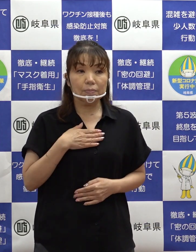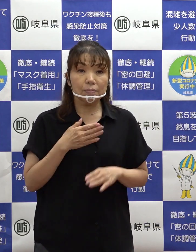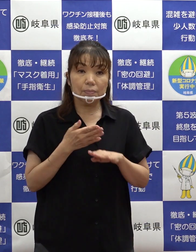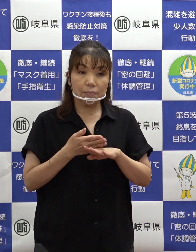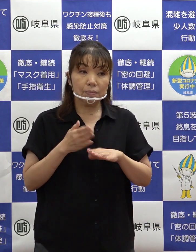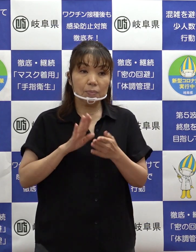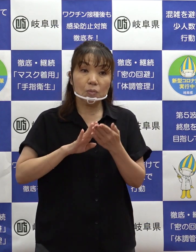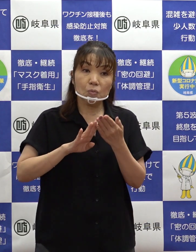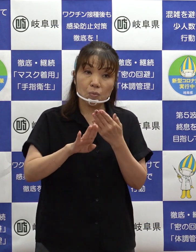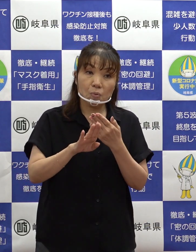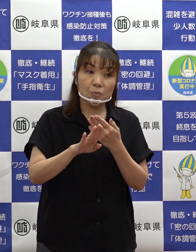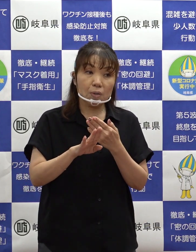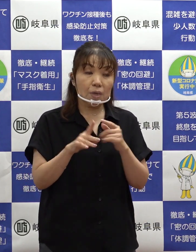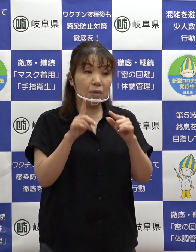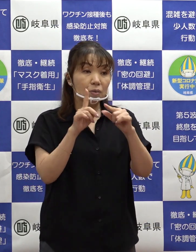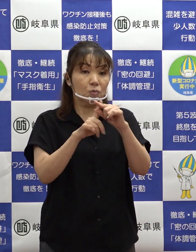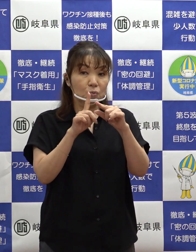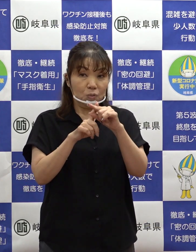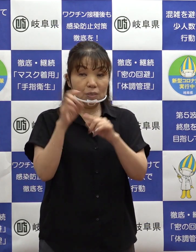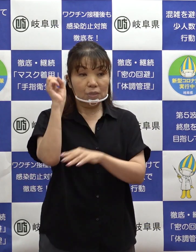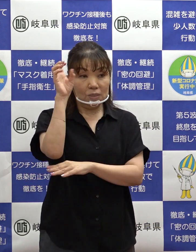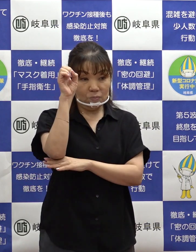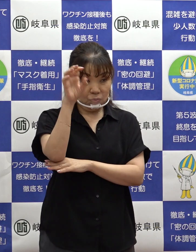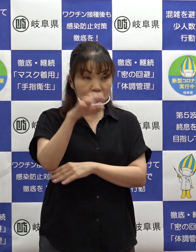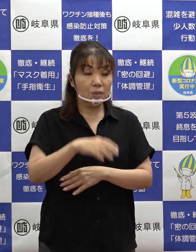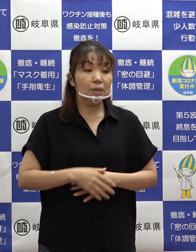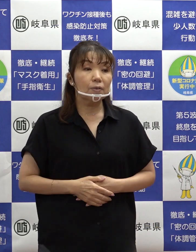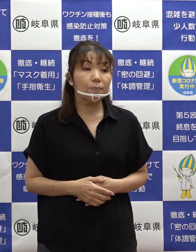その他、全チーム か、全チームね、はい、